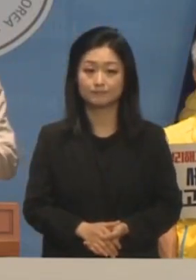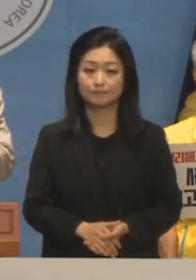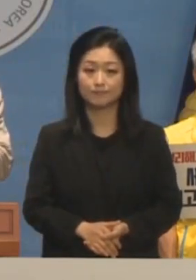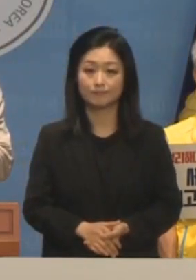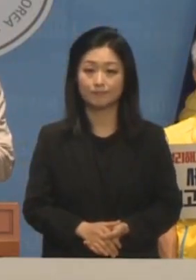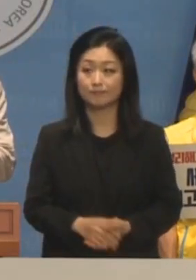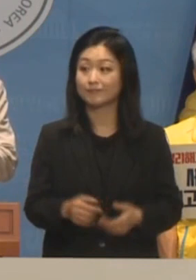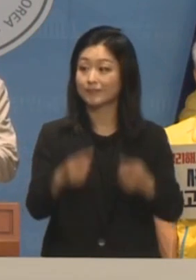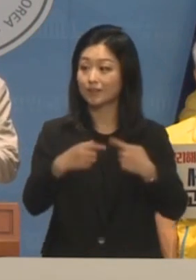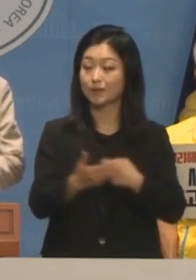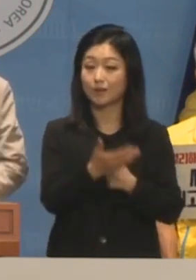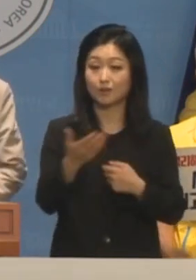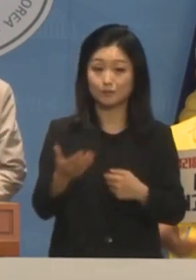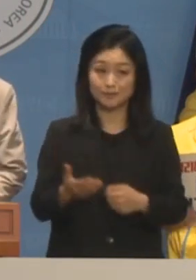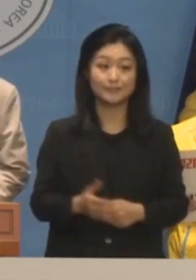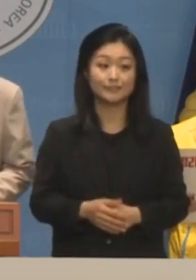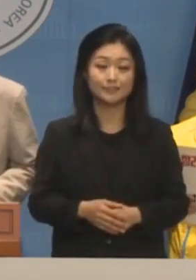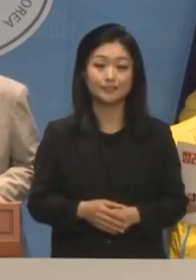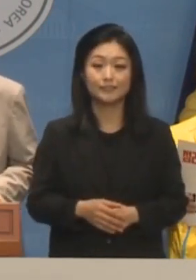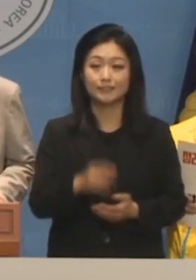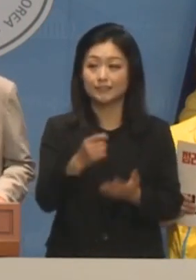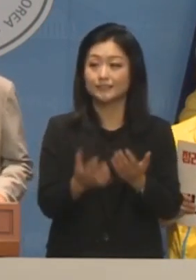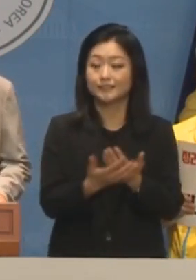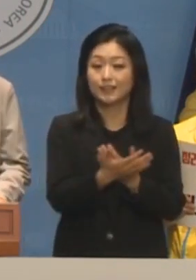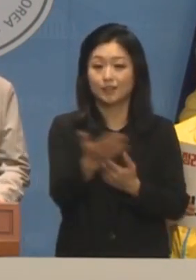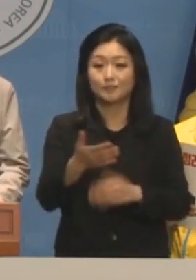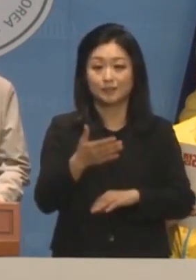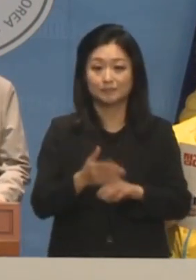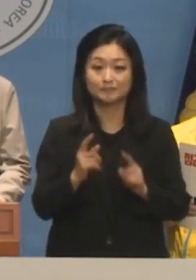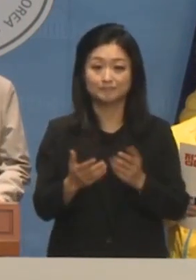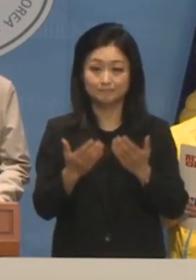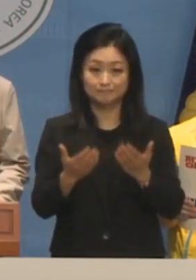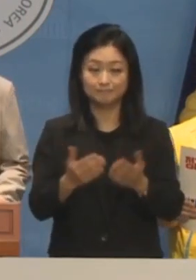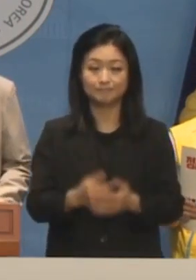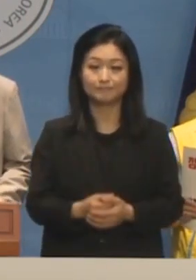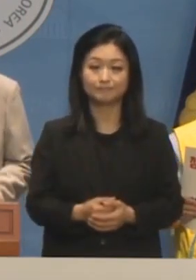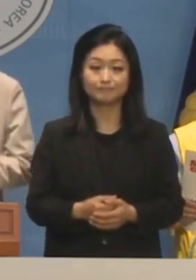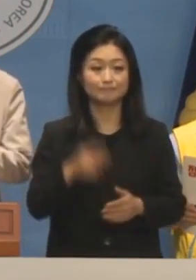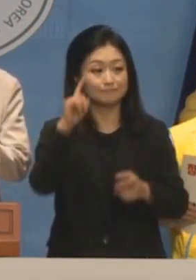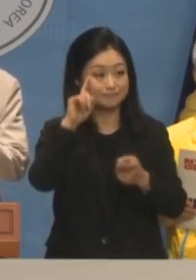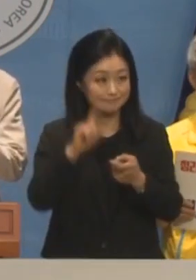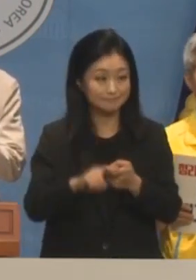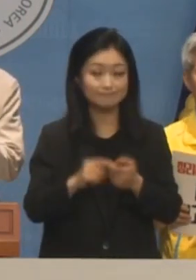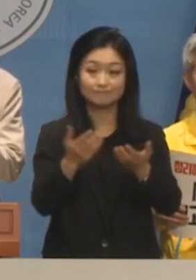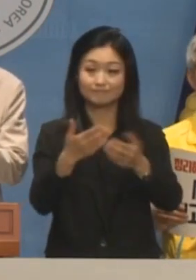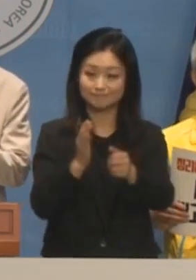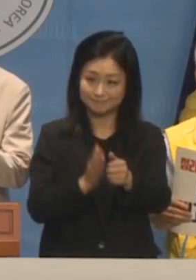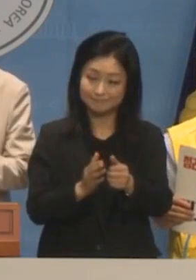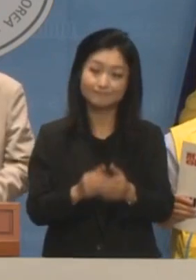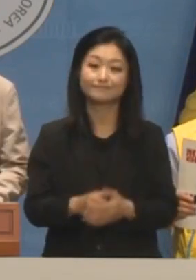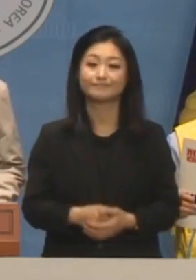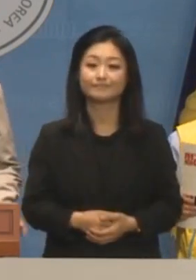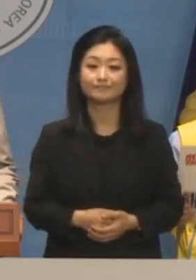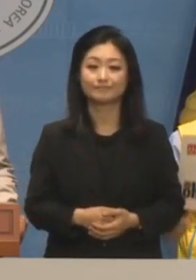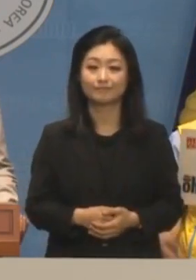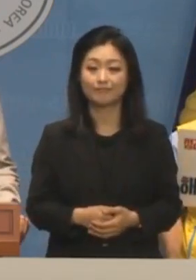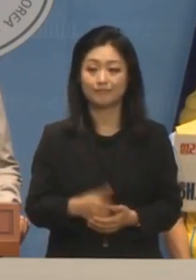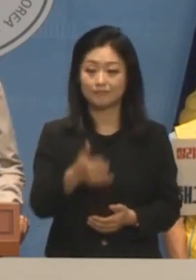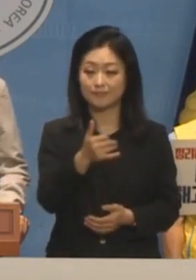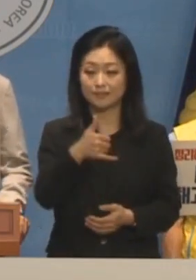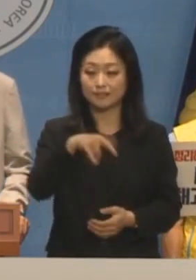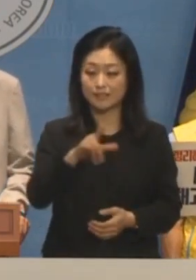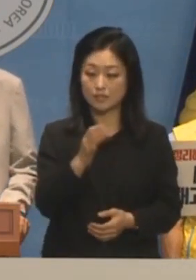네, 참석해 주신 분들 그리고 기자 여러분들 감사드립니다. 꾸준한 관심 계속 부탁드리겠습니다. 세종호텔